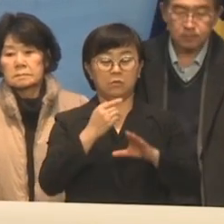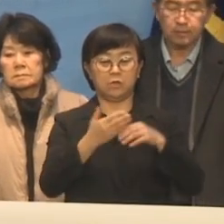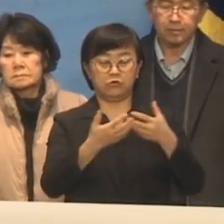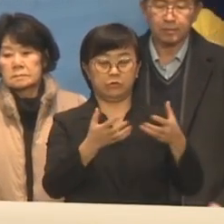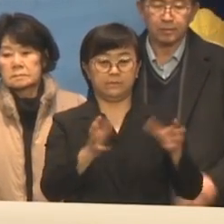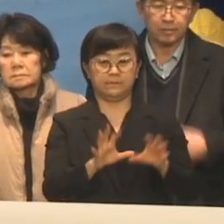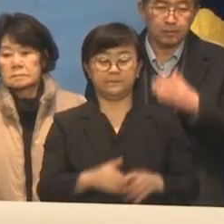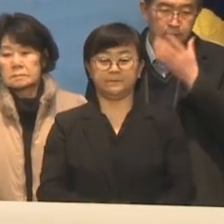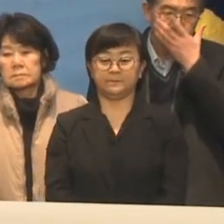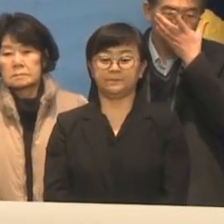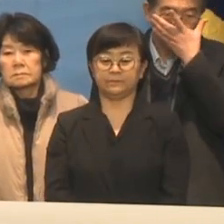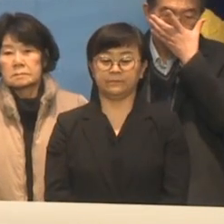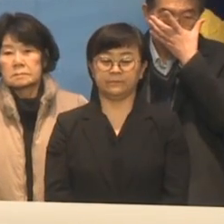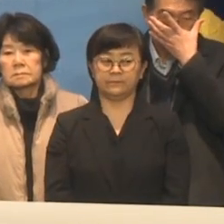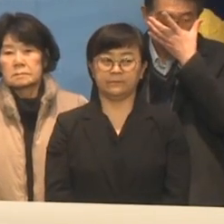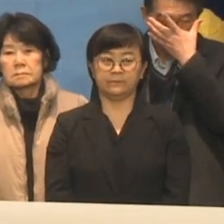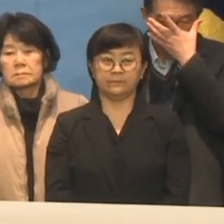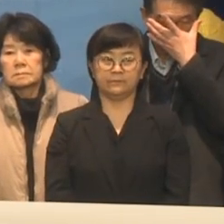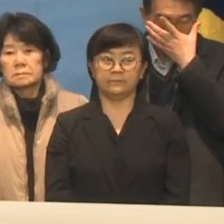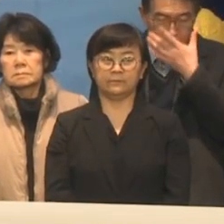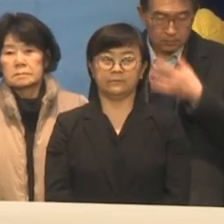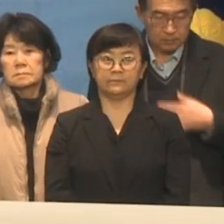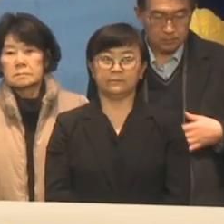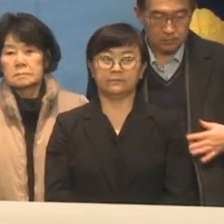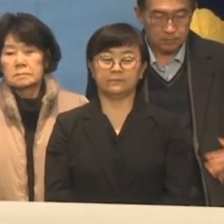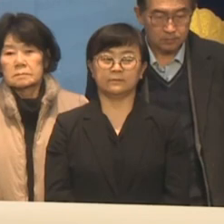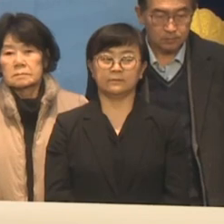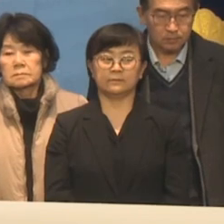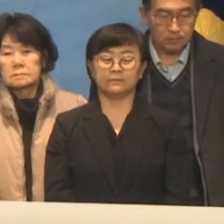네, 오늘 저희는